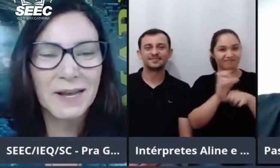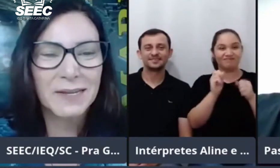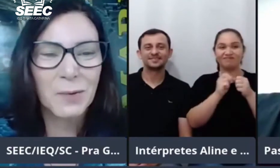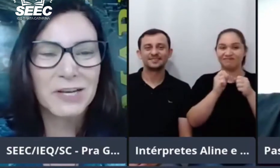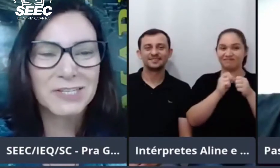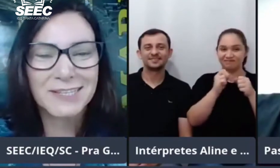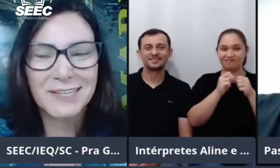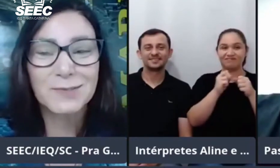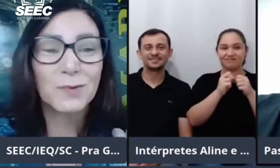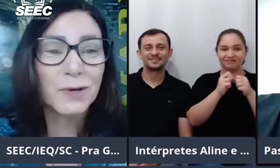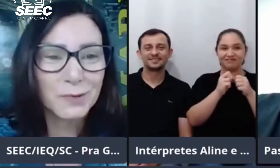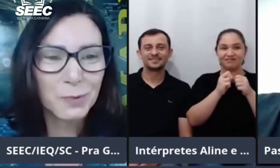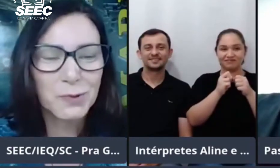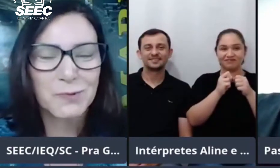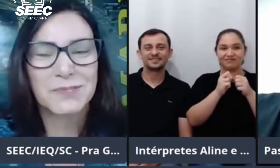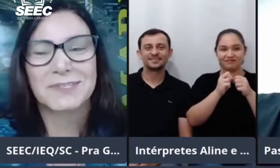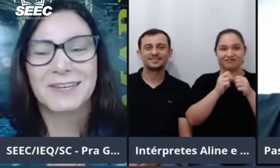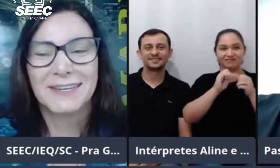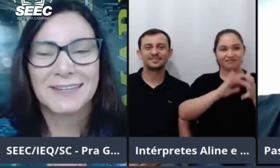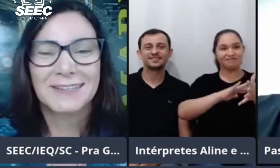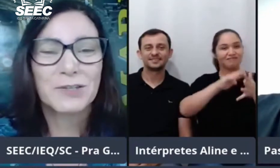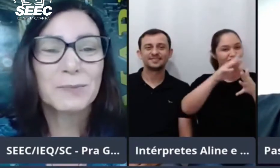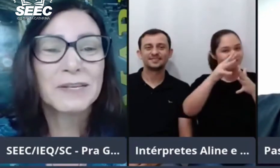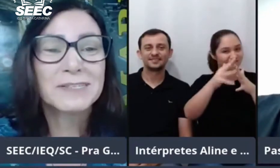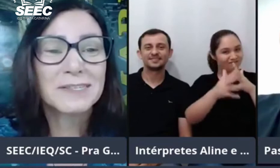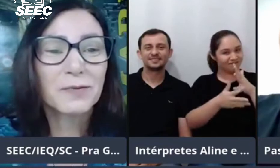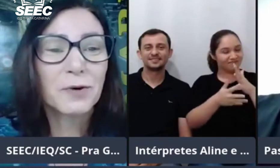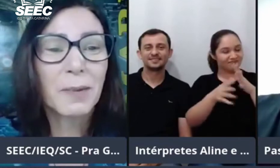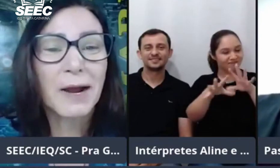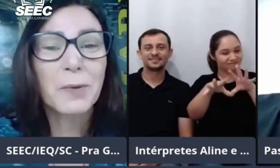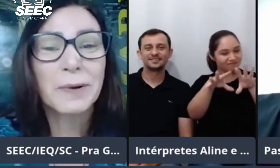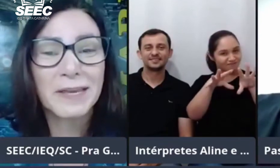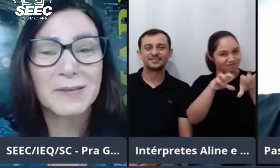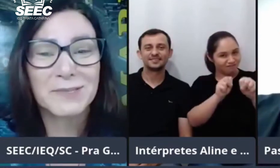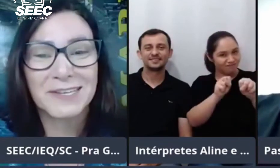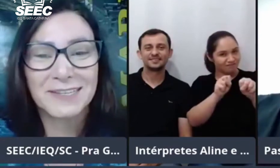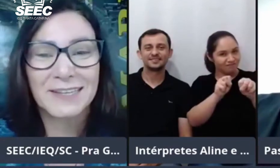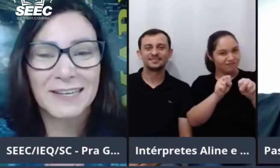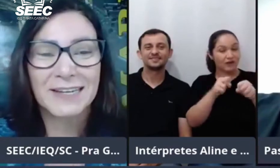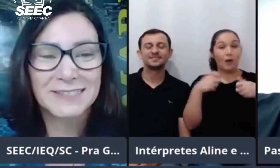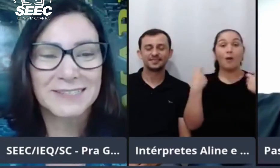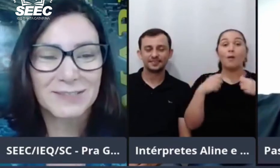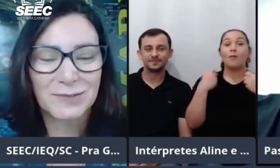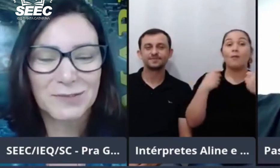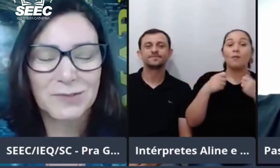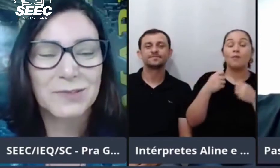com a linguagem deles, o quanto produz. Então, a gente precisa formar obreiros, né?